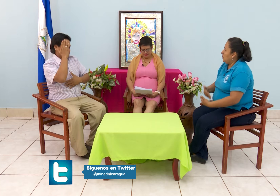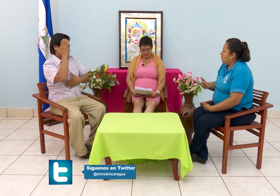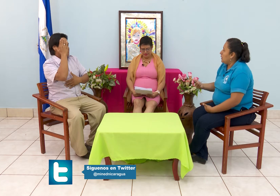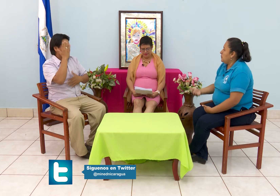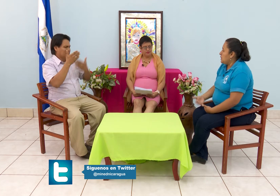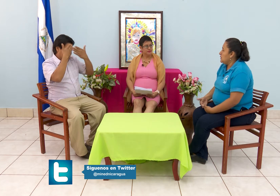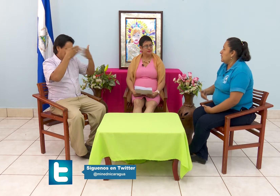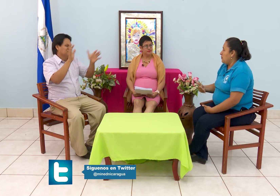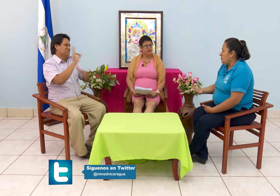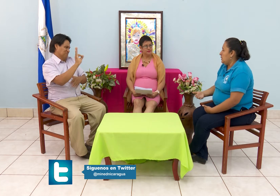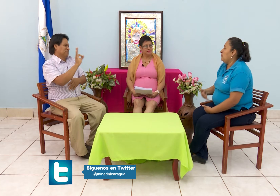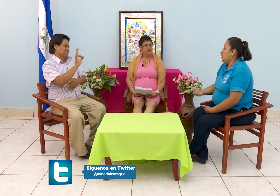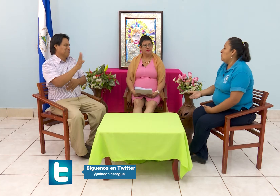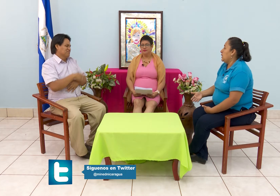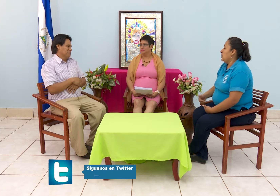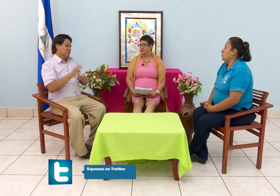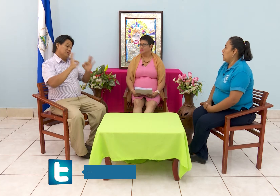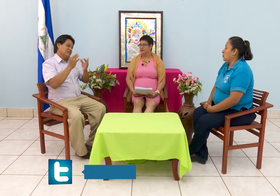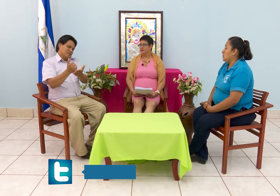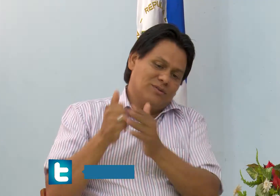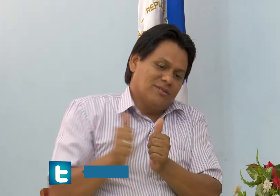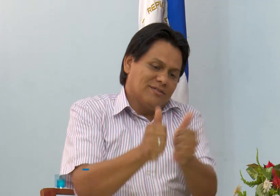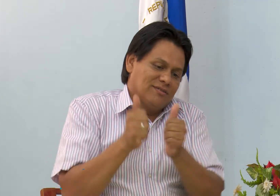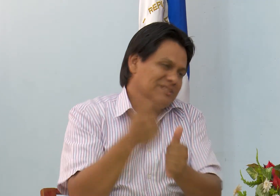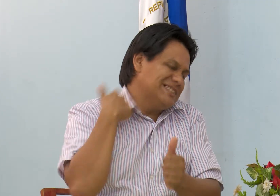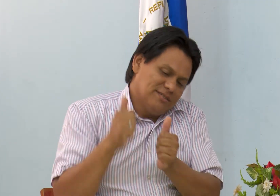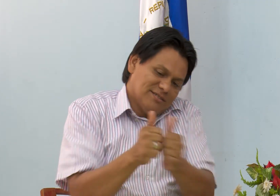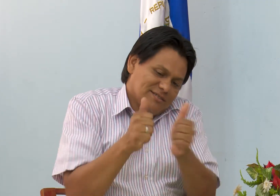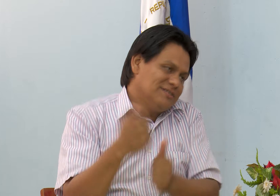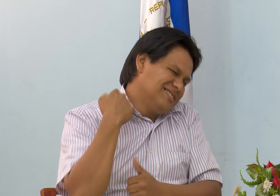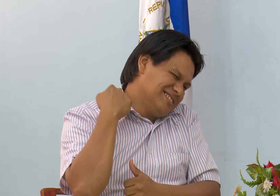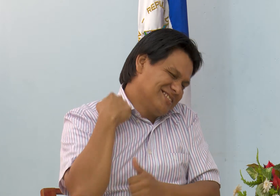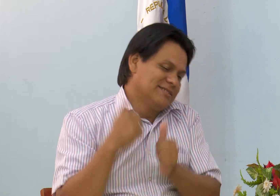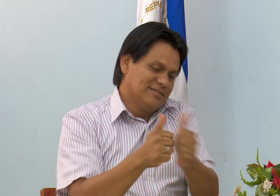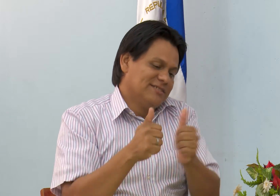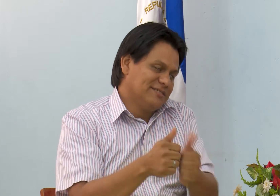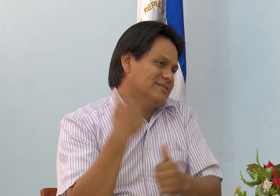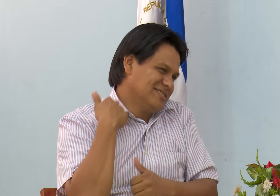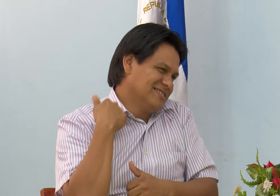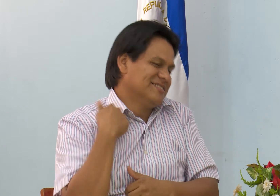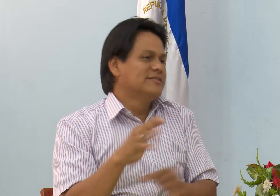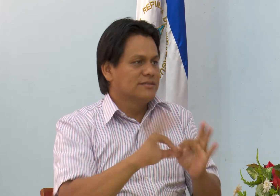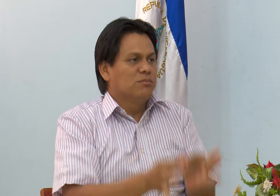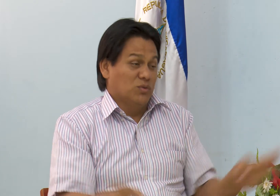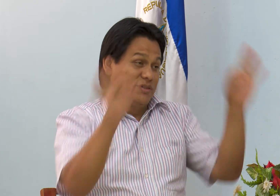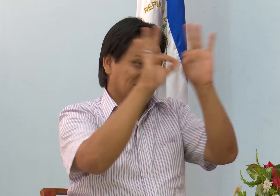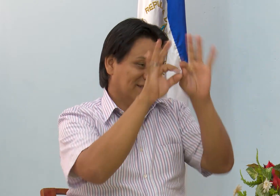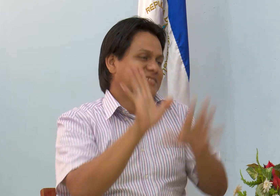la experiencia te permite aperturarte a otras cosas. Y siempre hemos contado el apoyo de siempre los intérpretes.